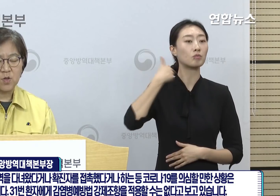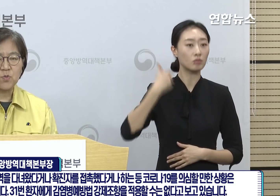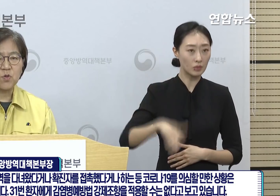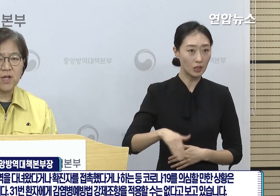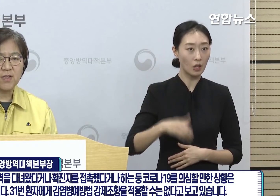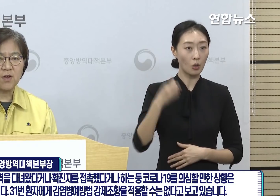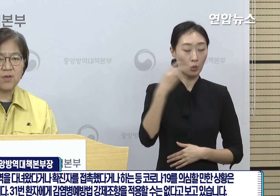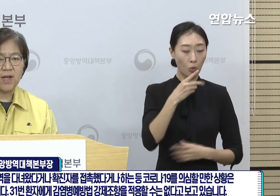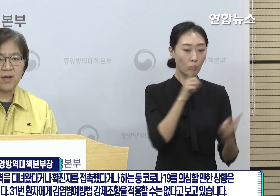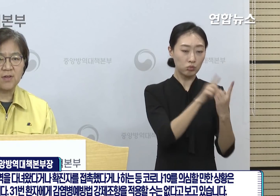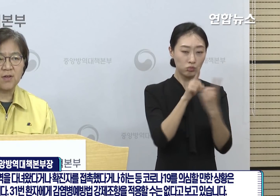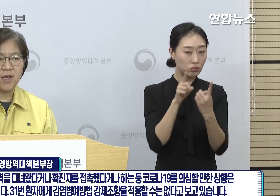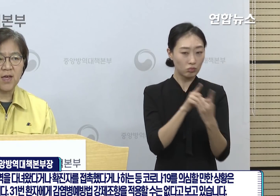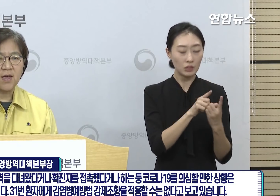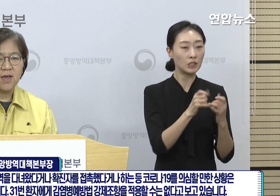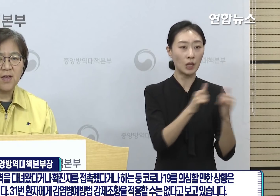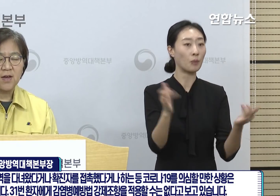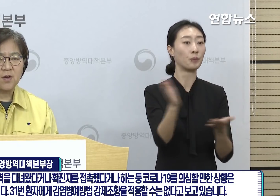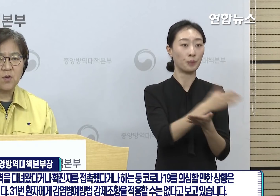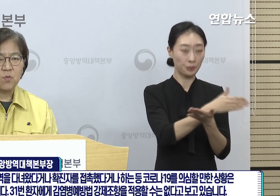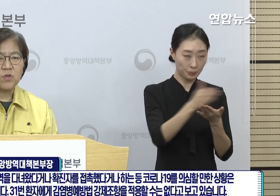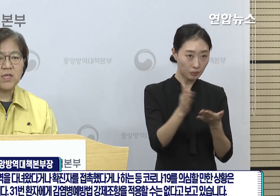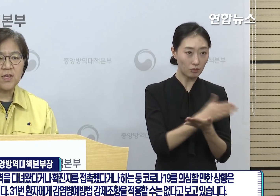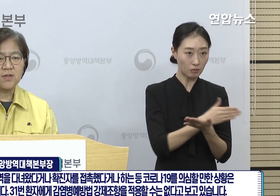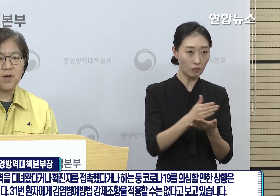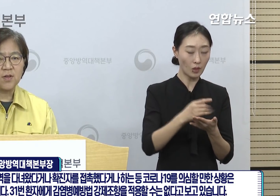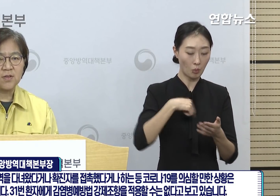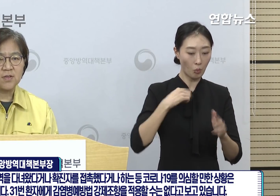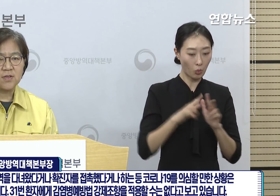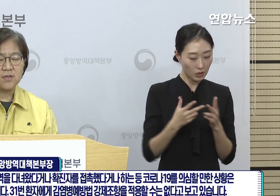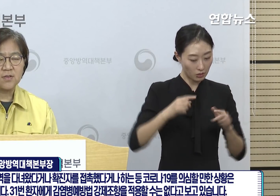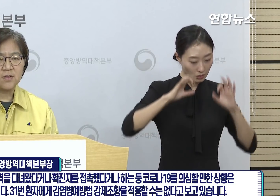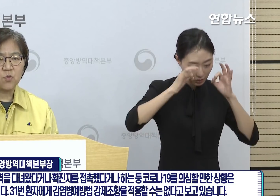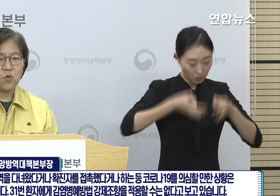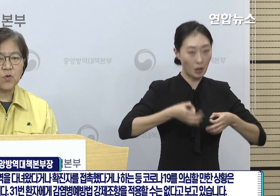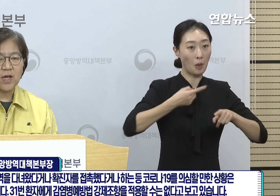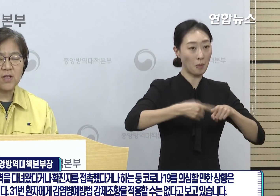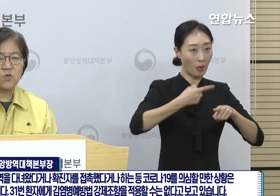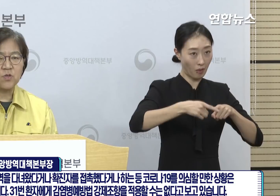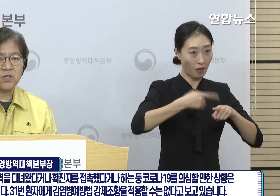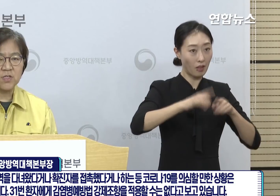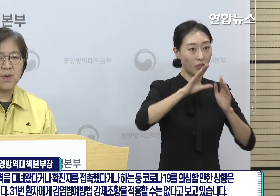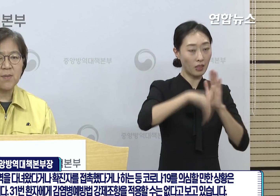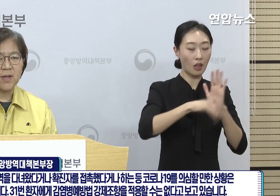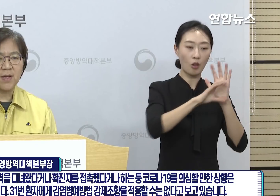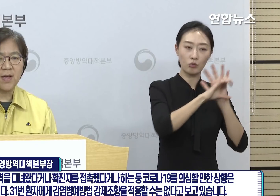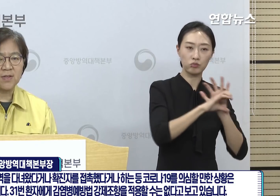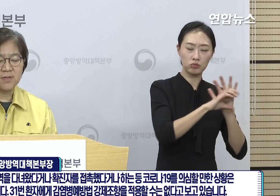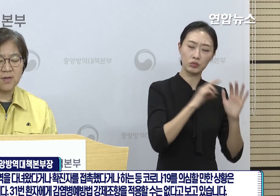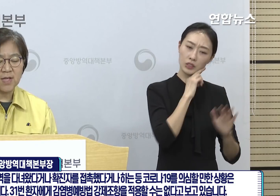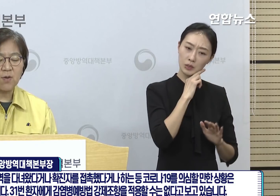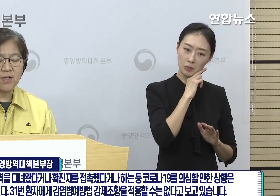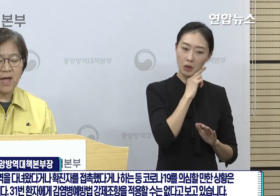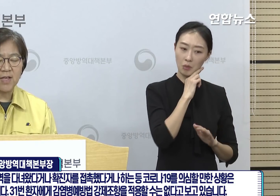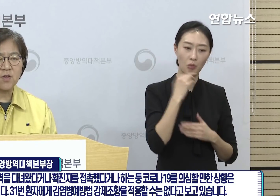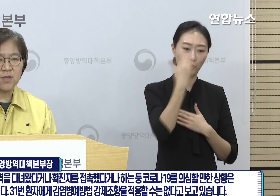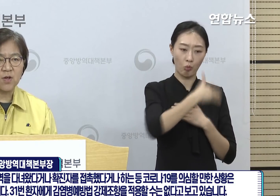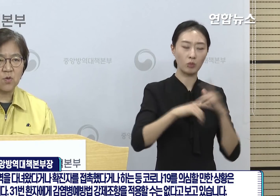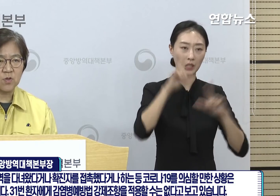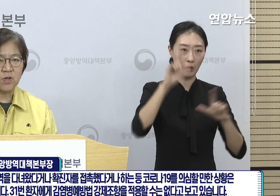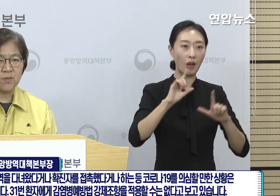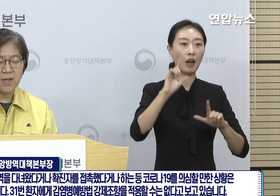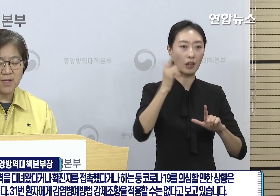접촉을 해 뜨거나 그렇게 어 본인이 그런 그 스 코로나 1구를 의심할만한 그런 상황은